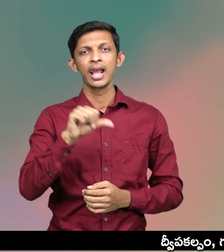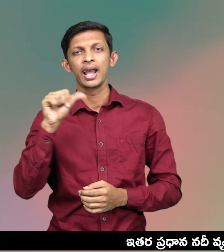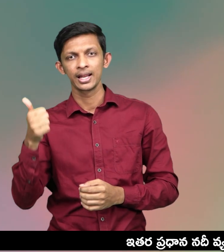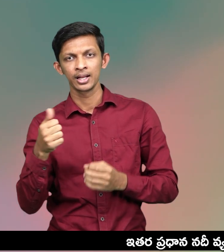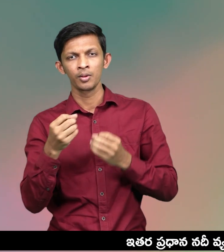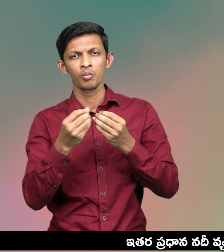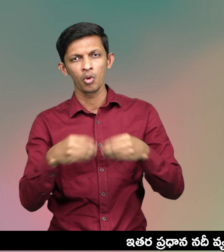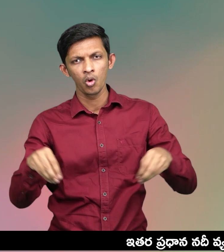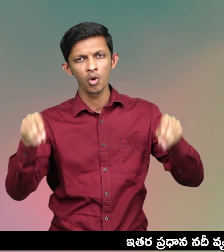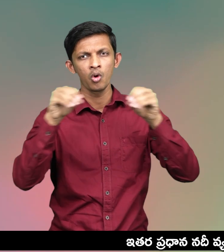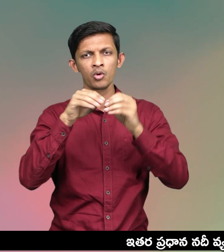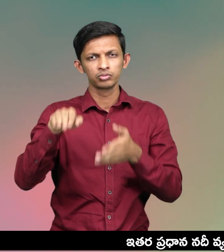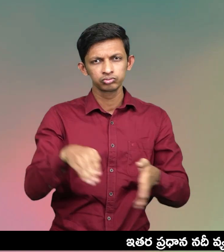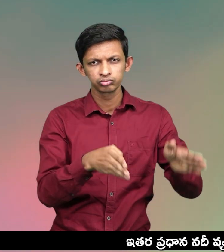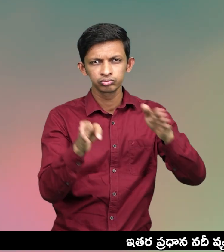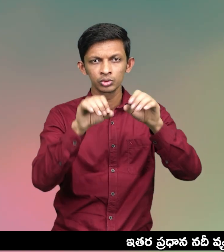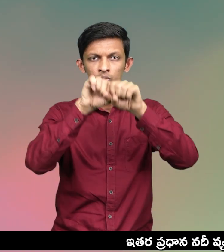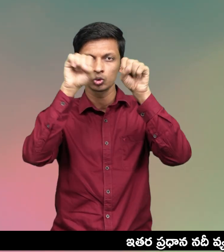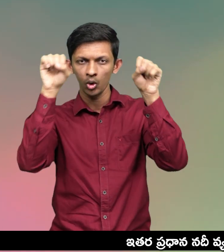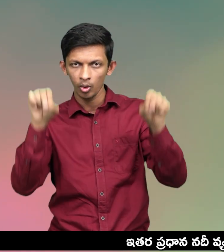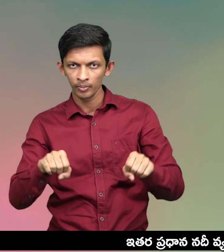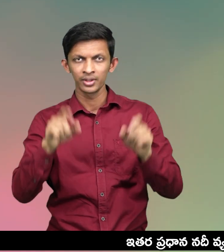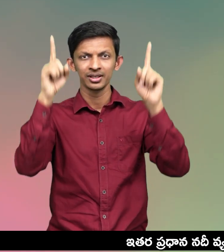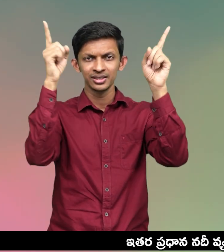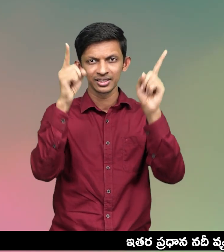ఇతర ప్రధాన నదీ వ్యవస్థలు ద్వీపకల్ప పారుదల ఉన్నాయి.